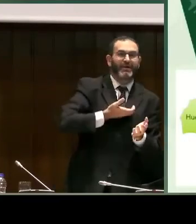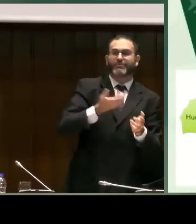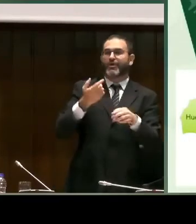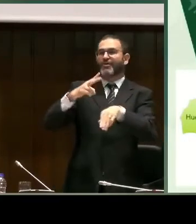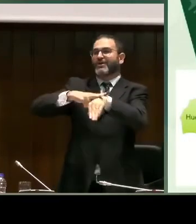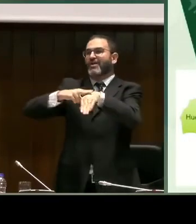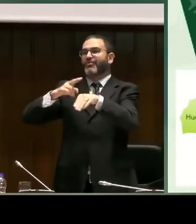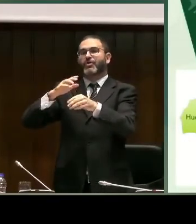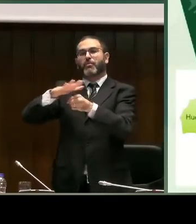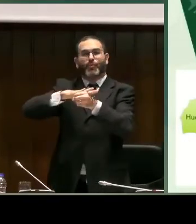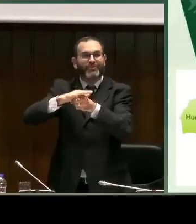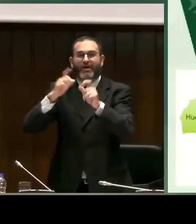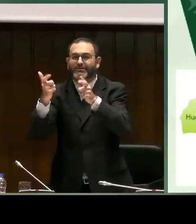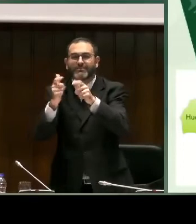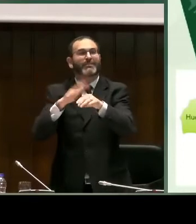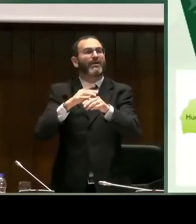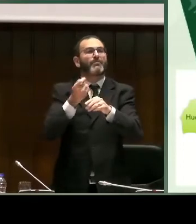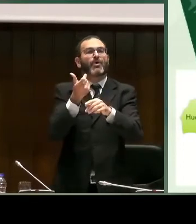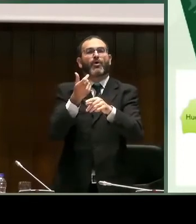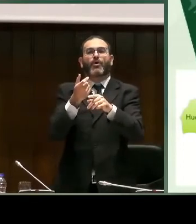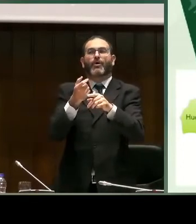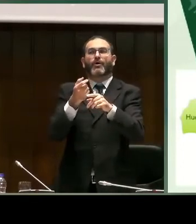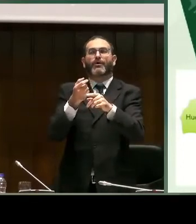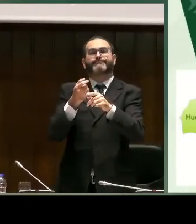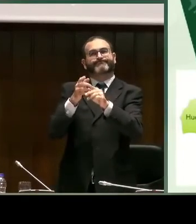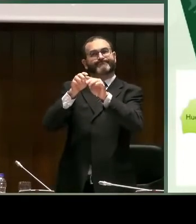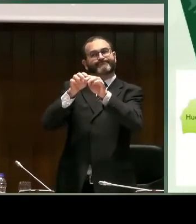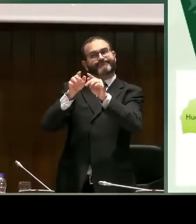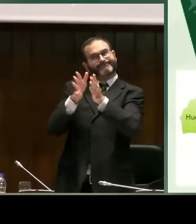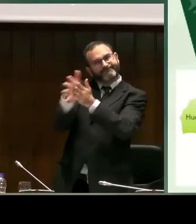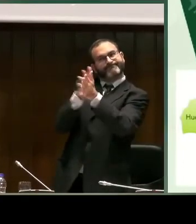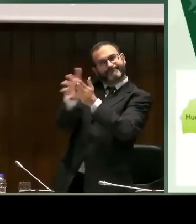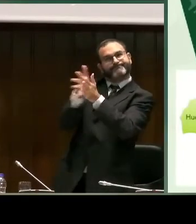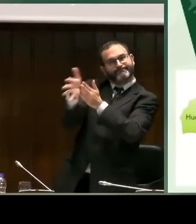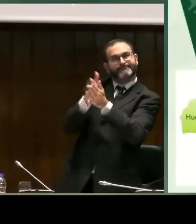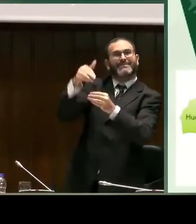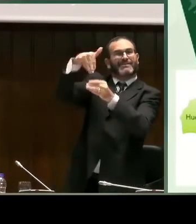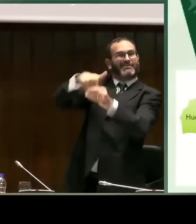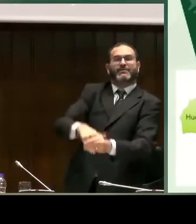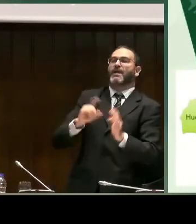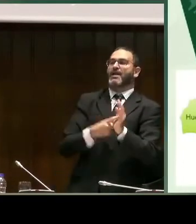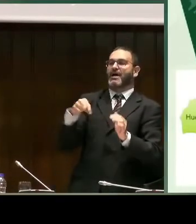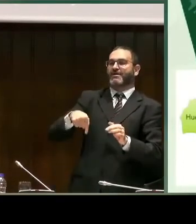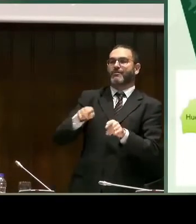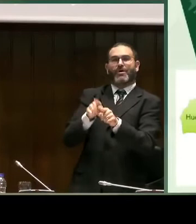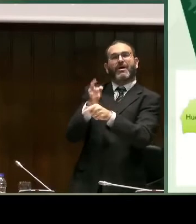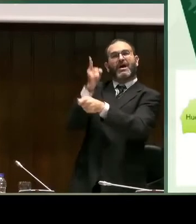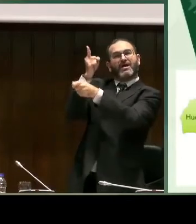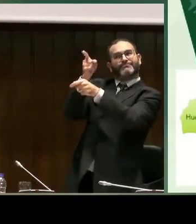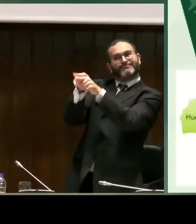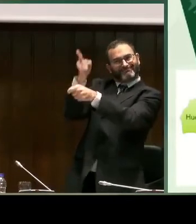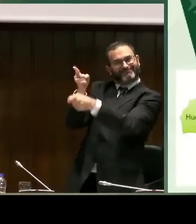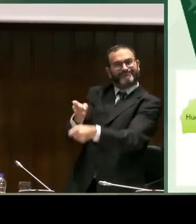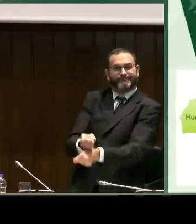facilita, pues, a nivel de corporaciones locales y provinciales, un instrumento explicativo acerca